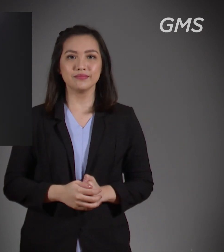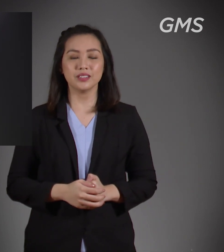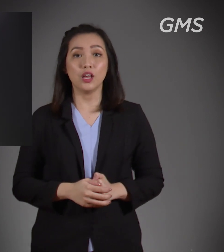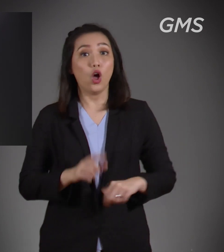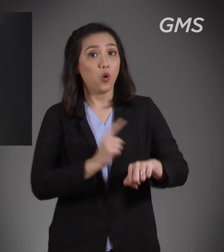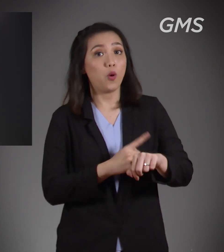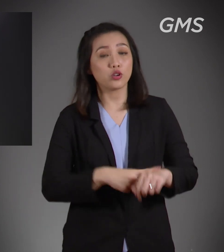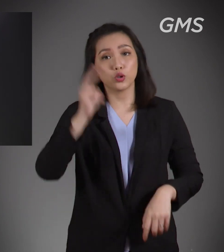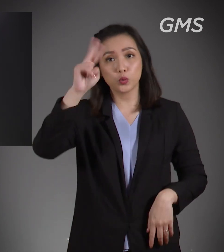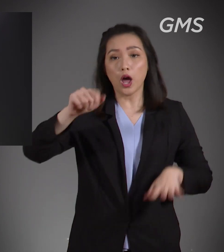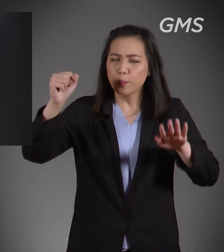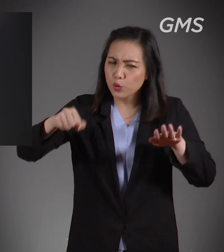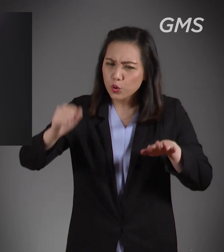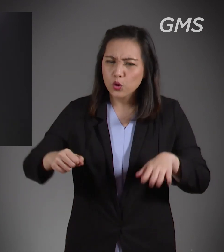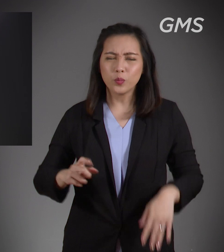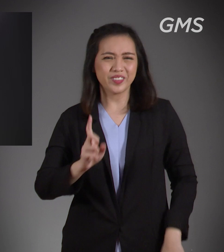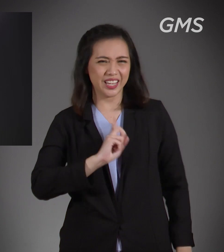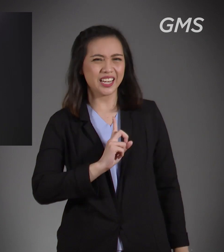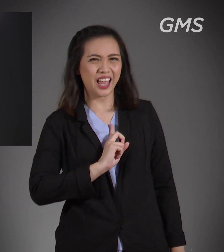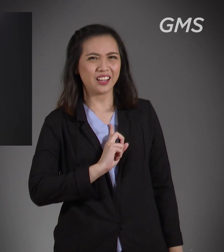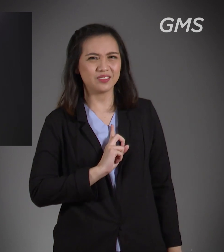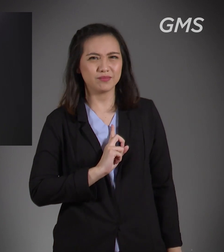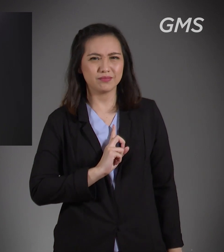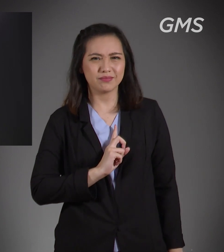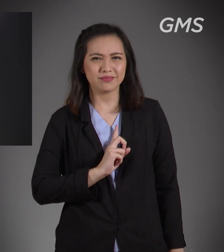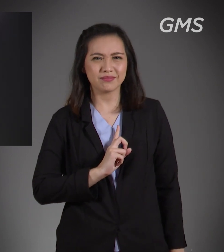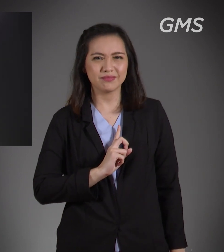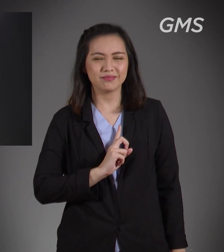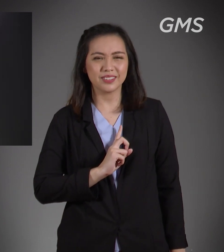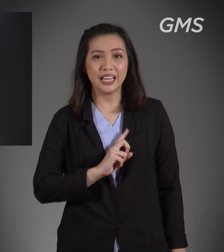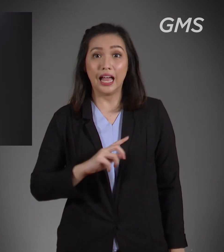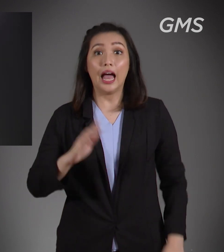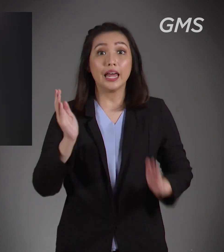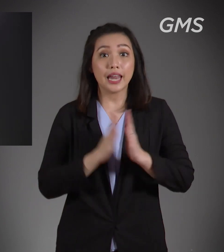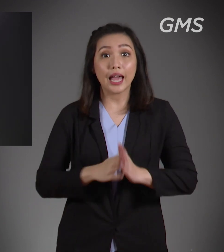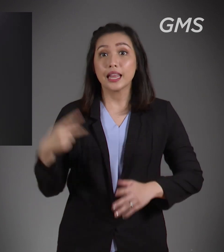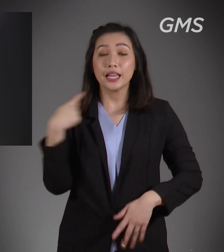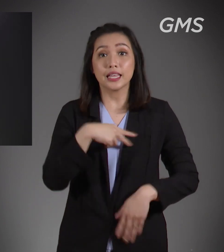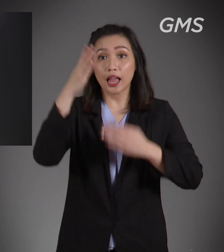dirinya, biasanya akan menemukan Allah yang beranugerah.